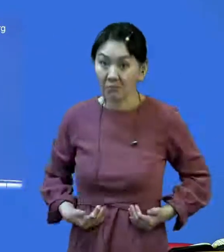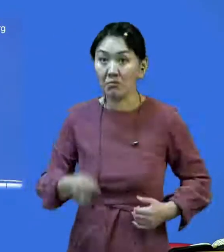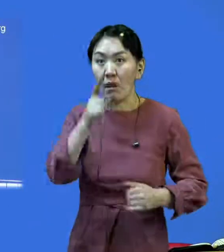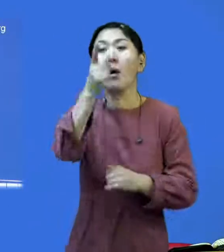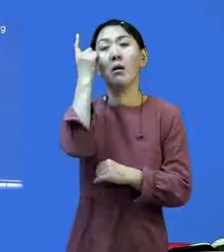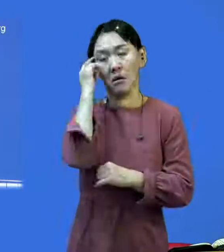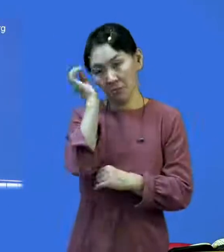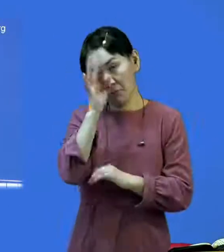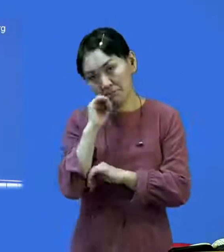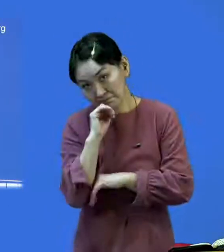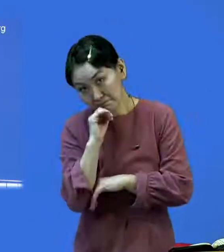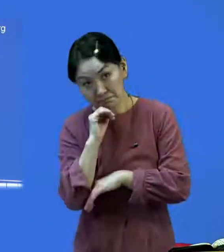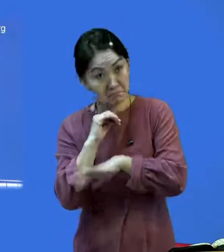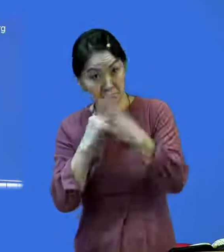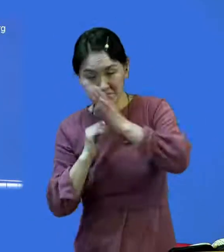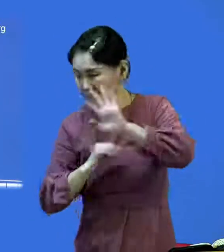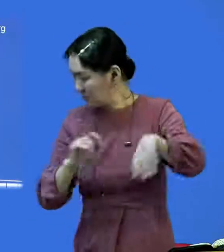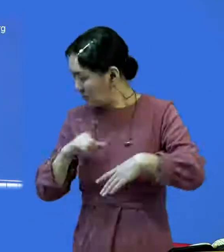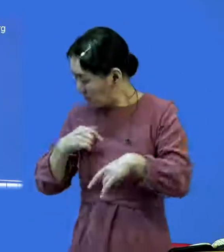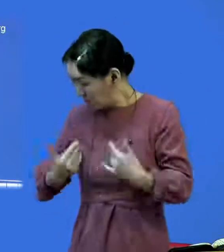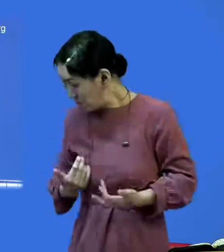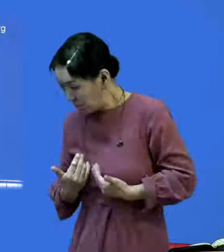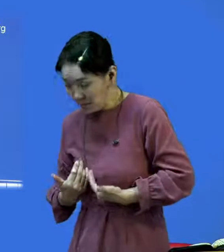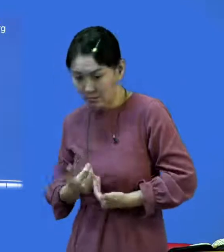хийчдэг. Тийм хийхгүй ах юм бол хийхгүй байсаар үү.